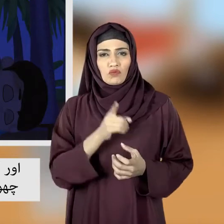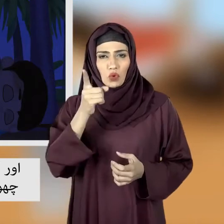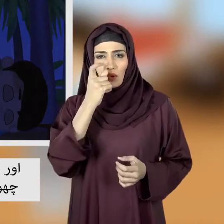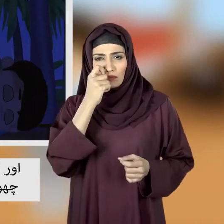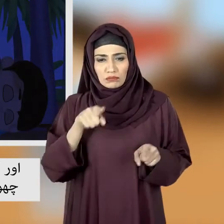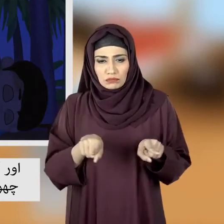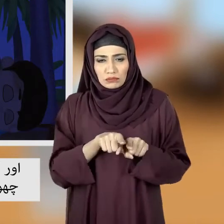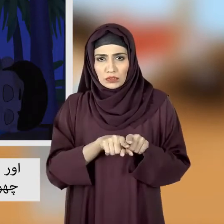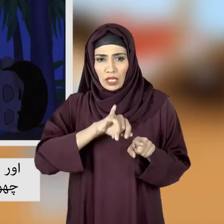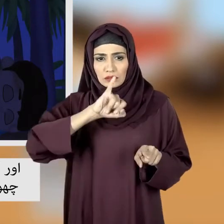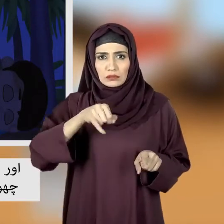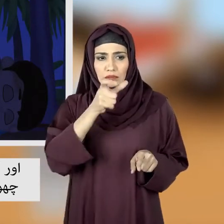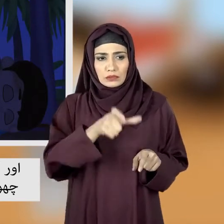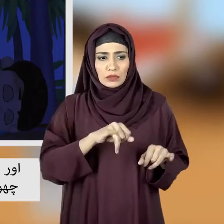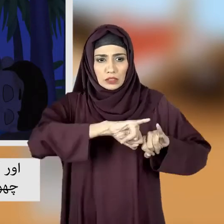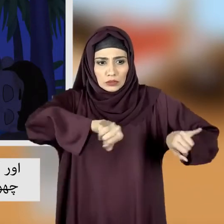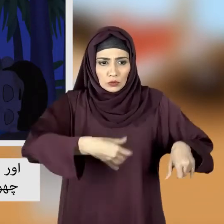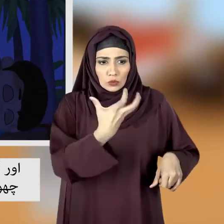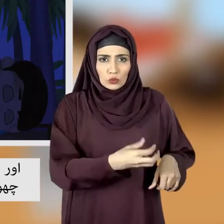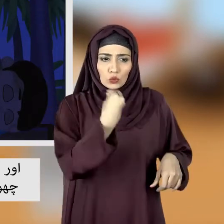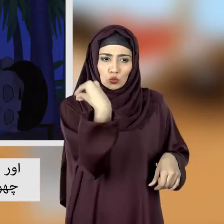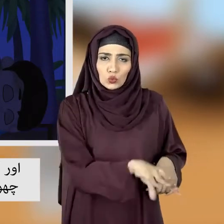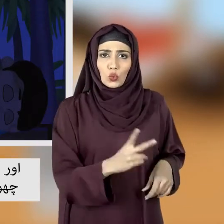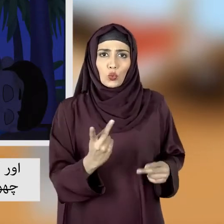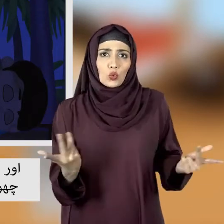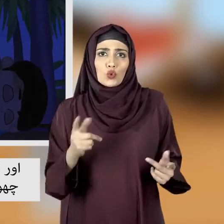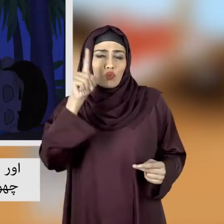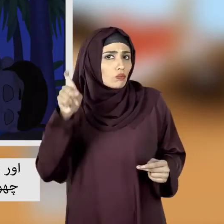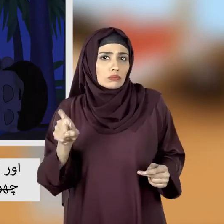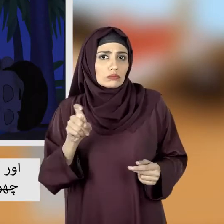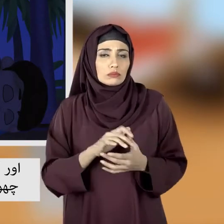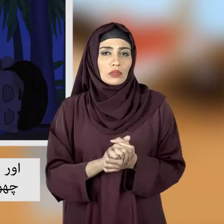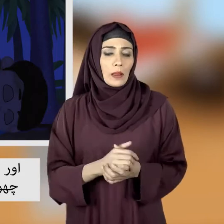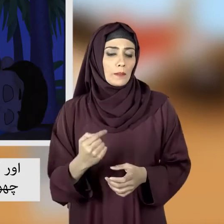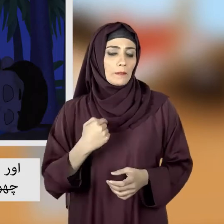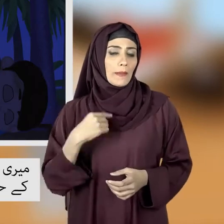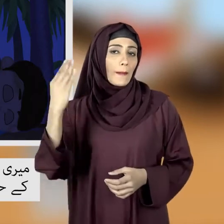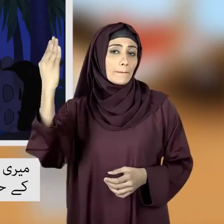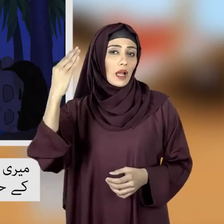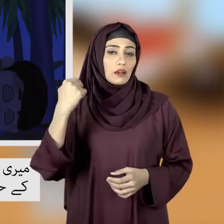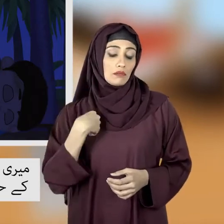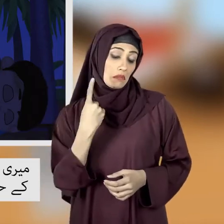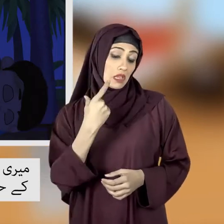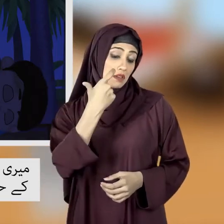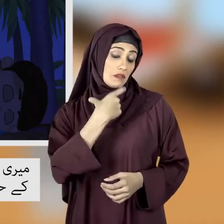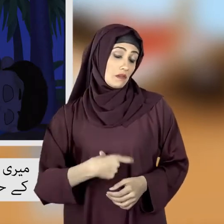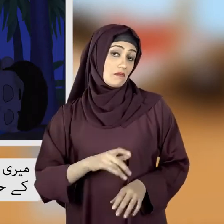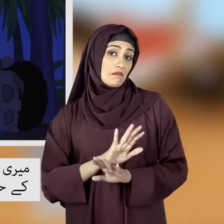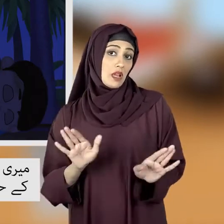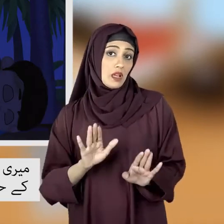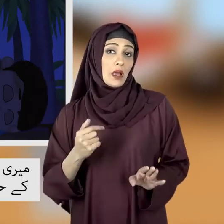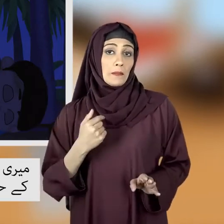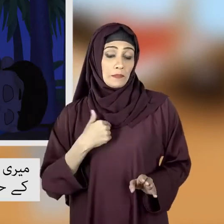ہے، تم اپنے ساتھی کو جزیرے پر چھوڑ کر کیوں جانا چاہتے ہو؟ میری برکتیں صرف میرے